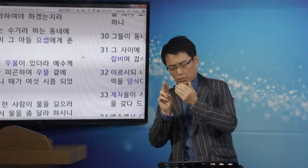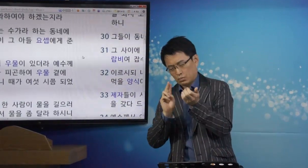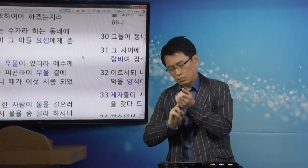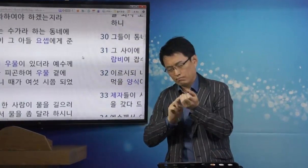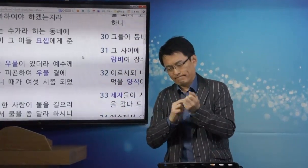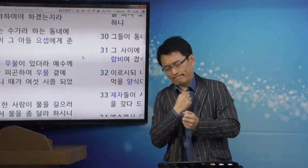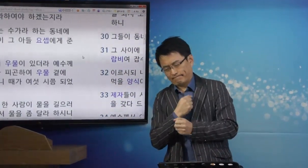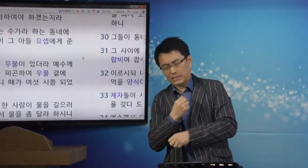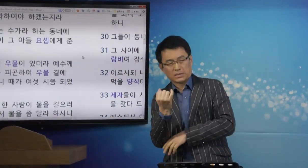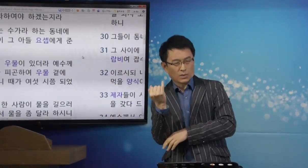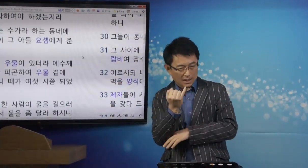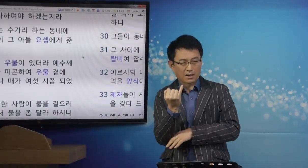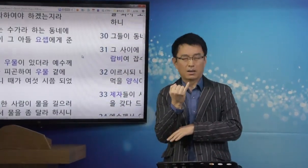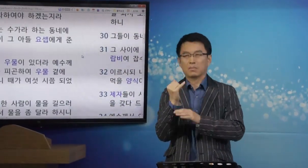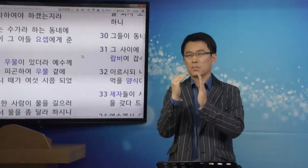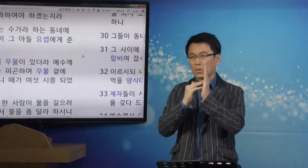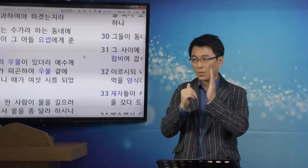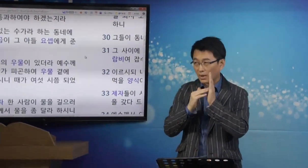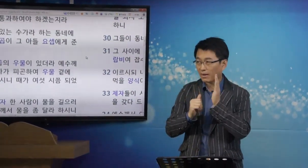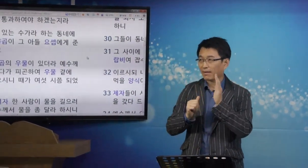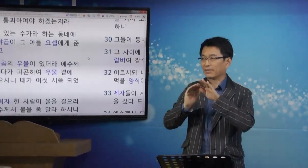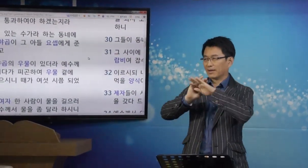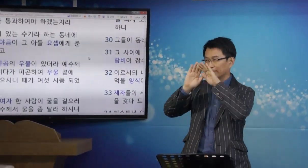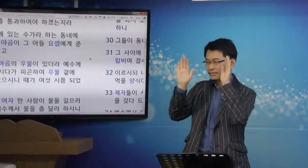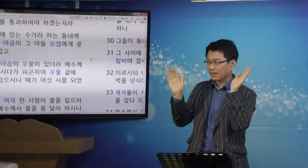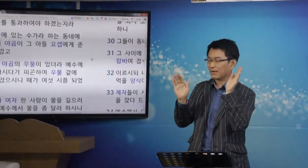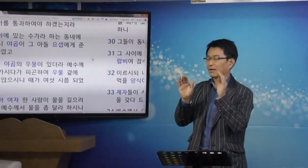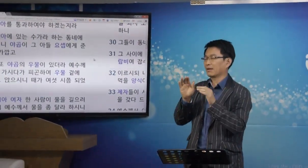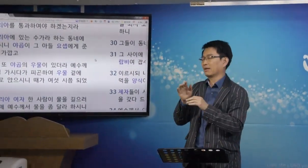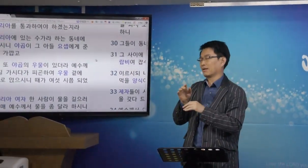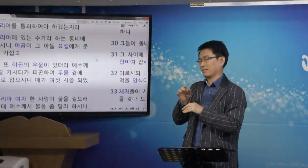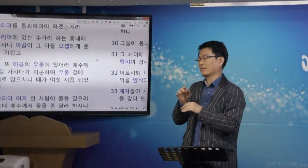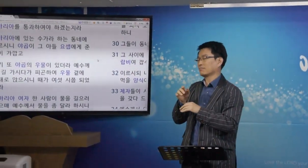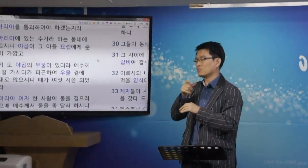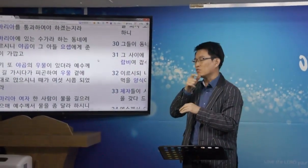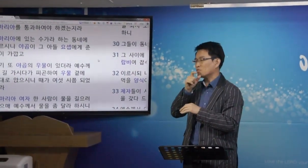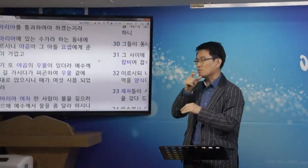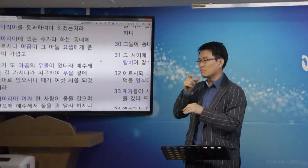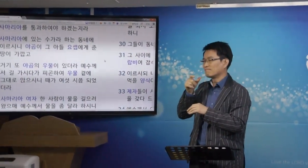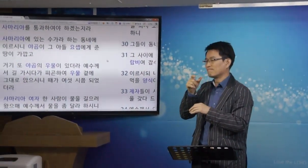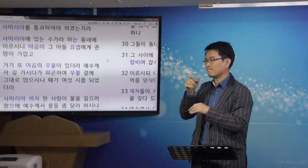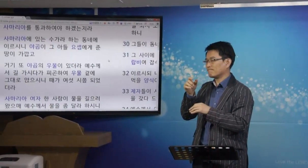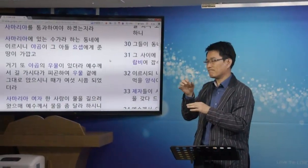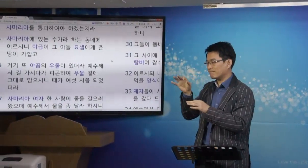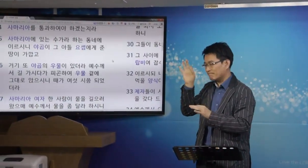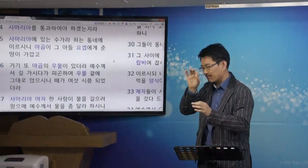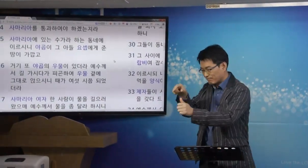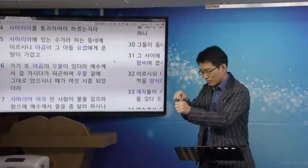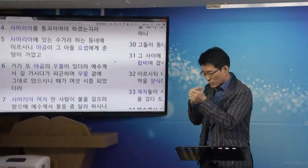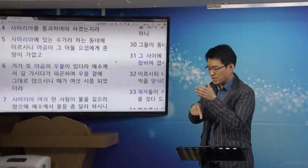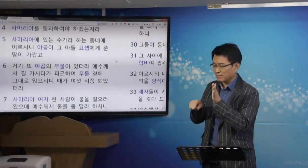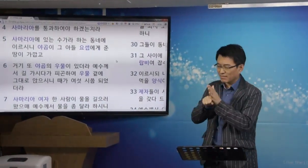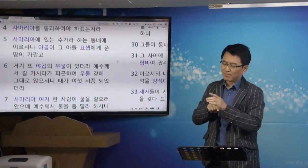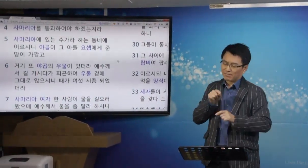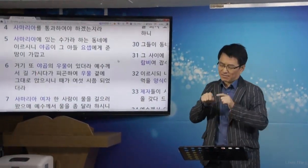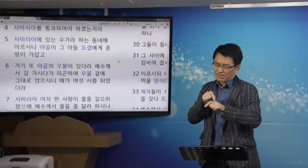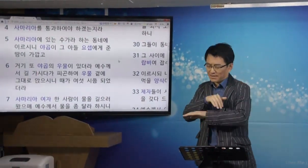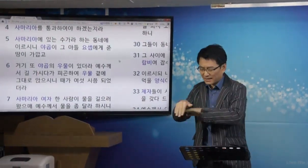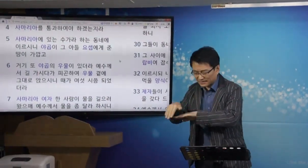피해서 숨다시피 살아가는 그 낮에, 그 뜨거운 낮에 물을 뜨러 이렇게